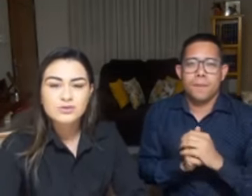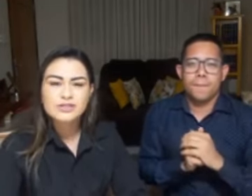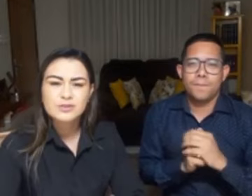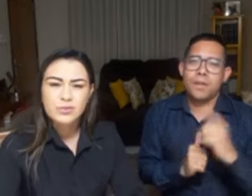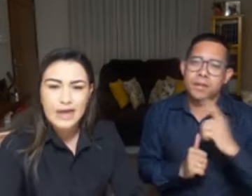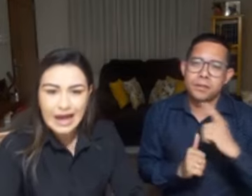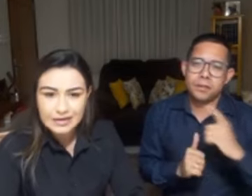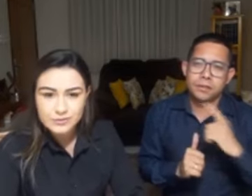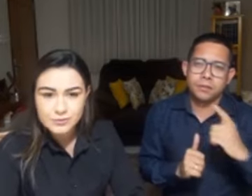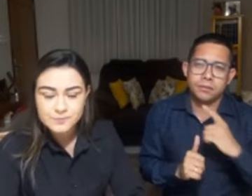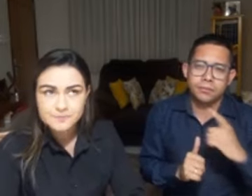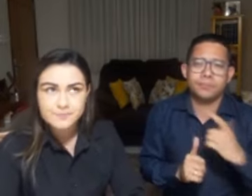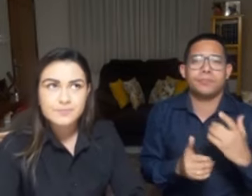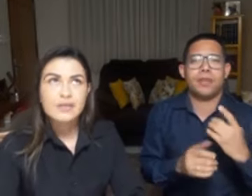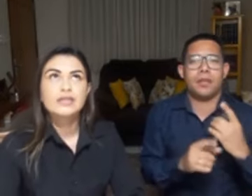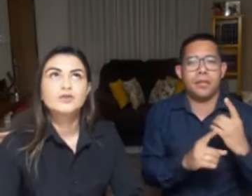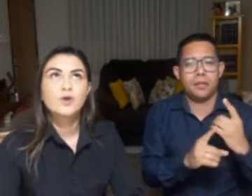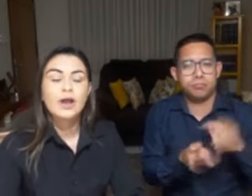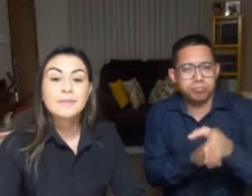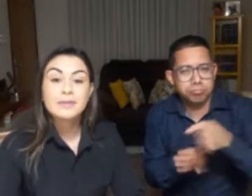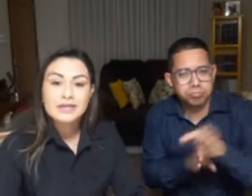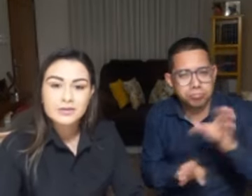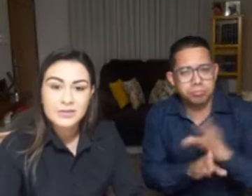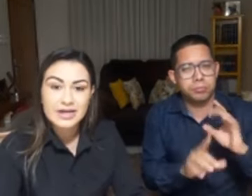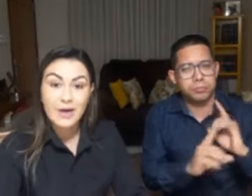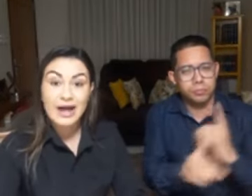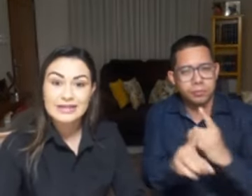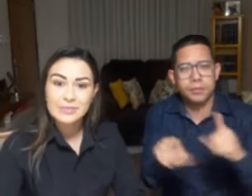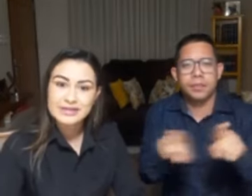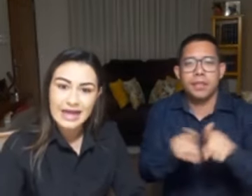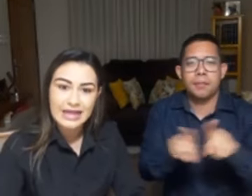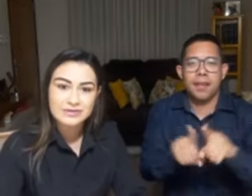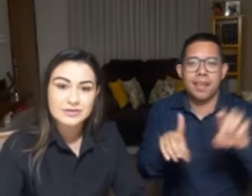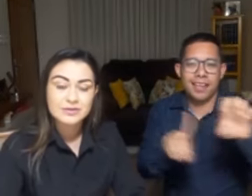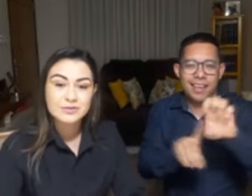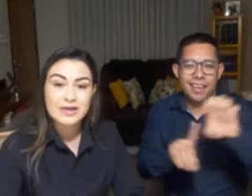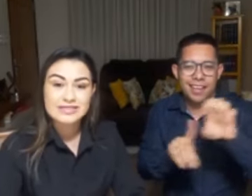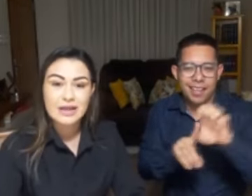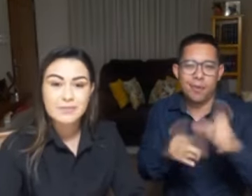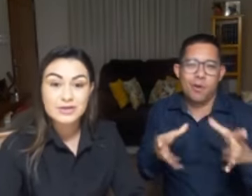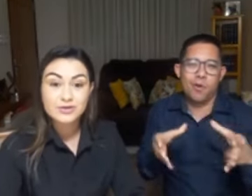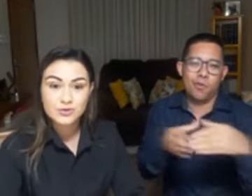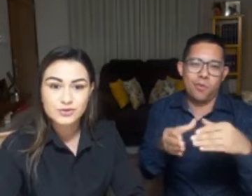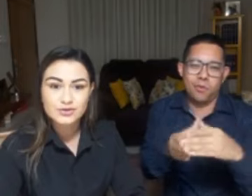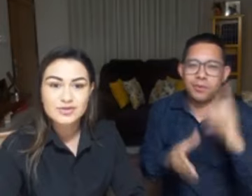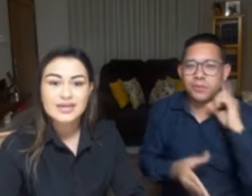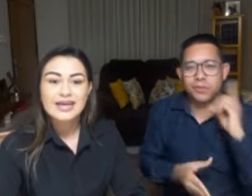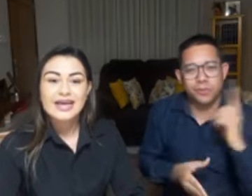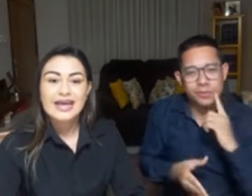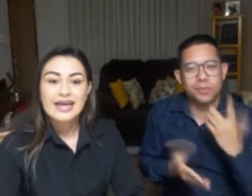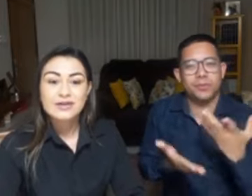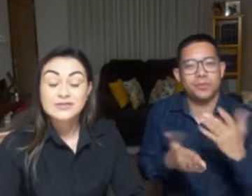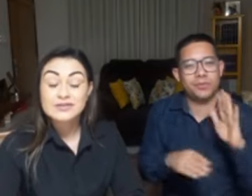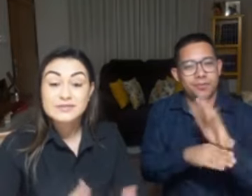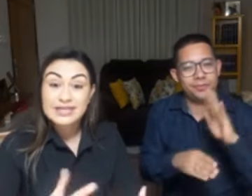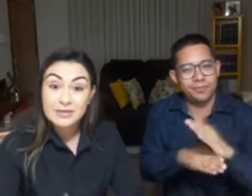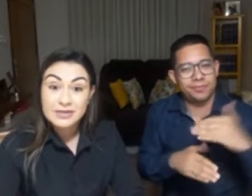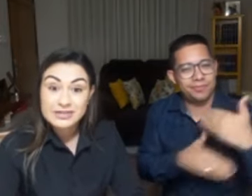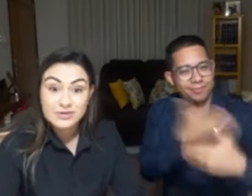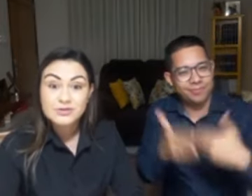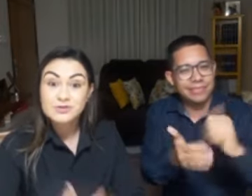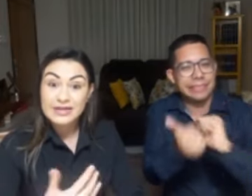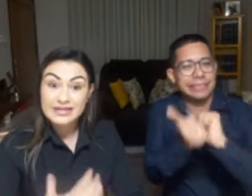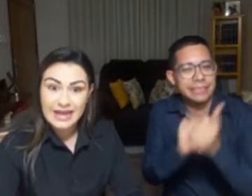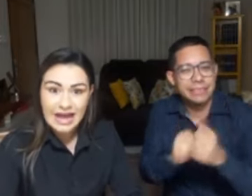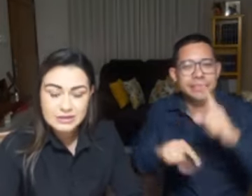eles como discipulados, escola bíblica dominical adaptada, nós temos uma sala para surdos, nós fazemos